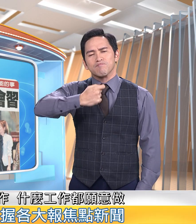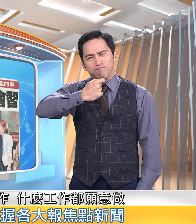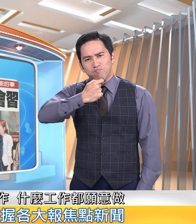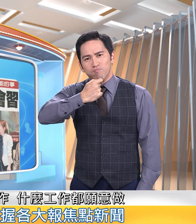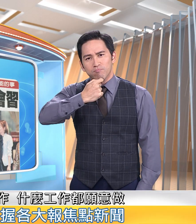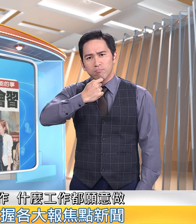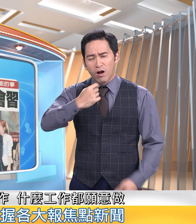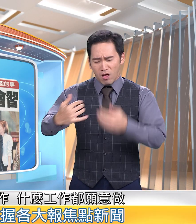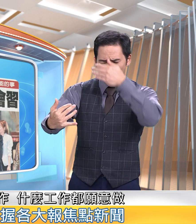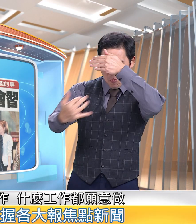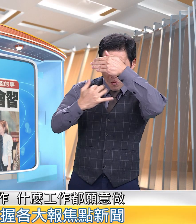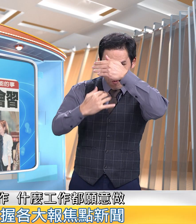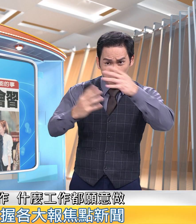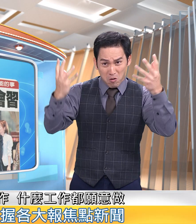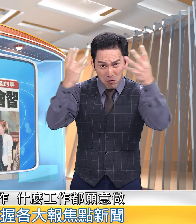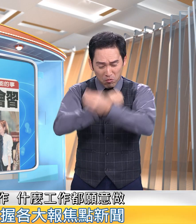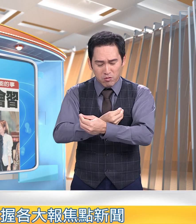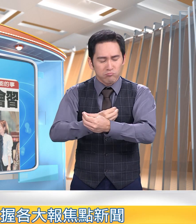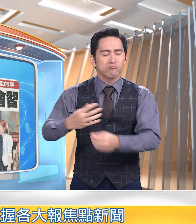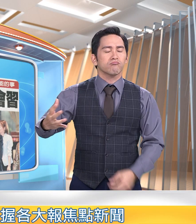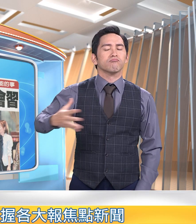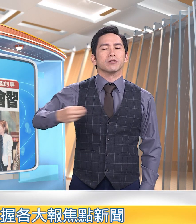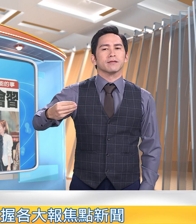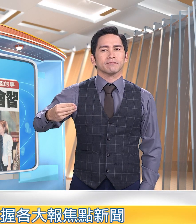意做，不怕被贴标签。